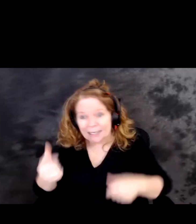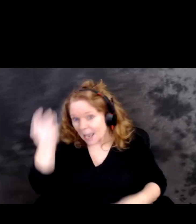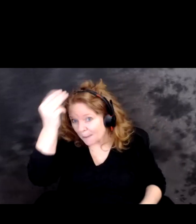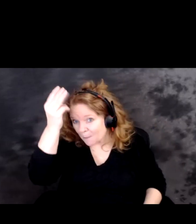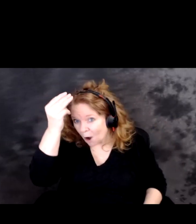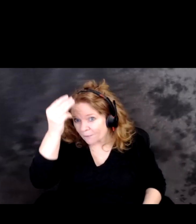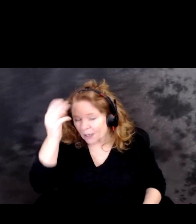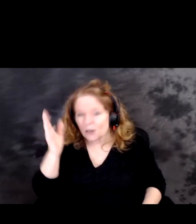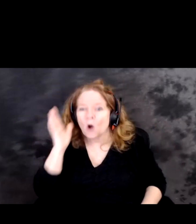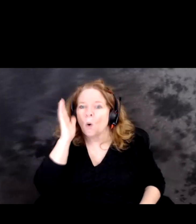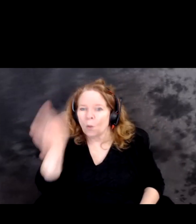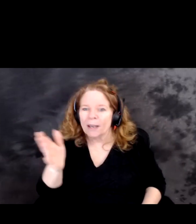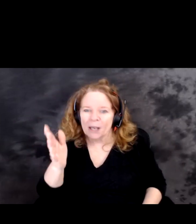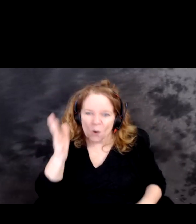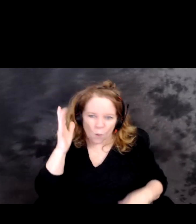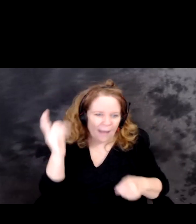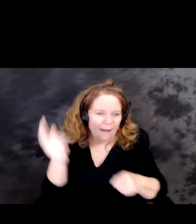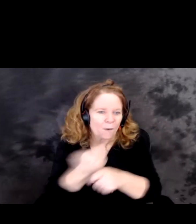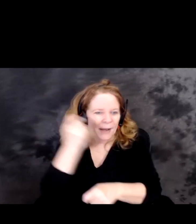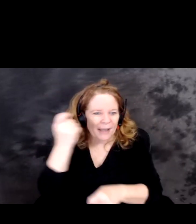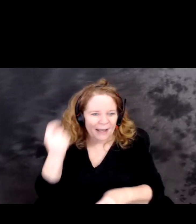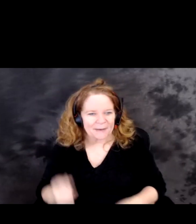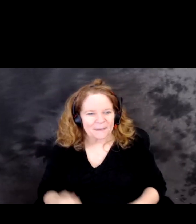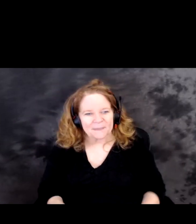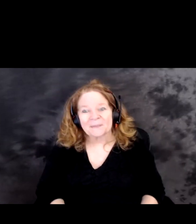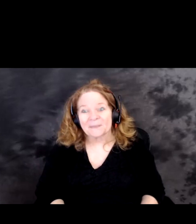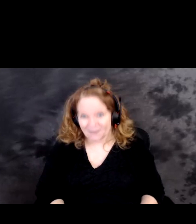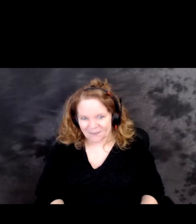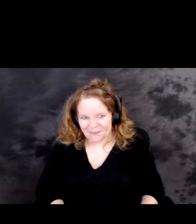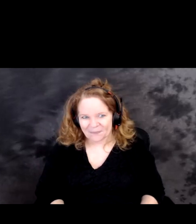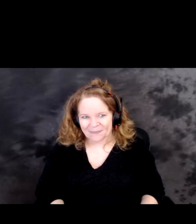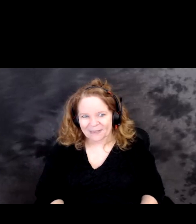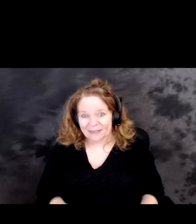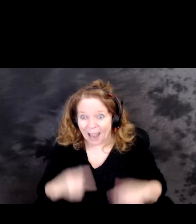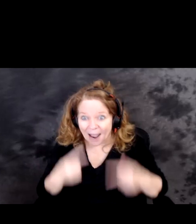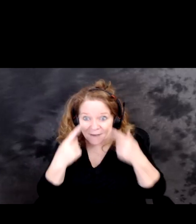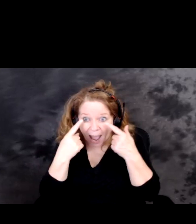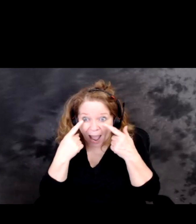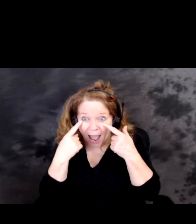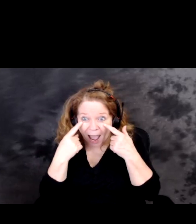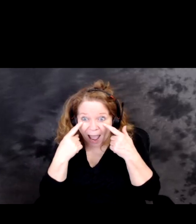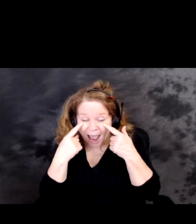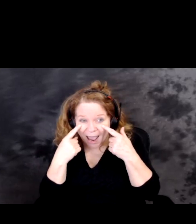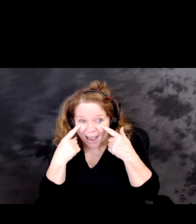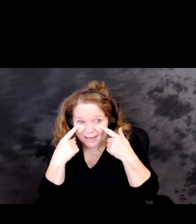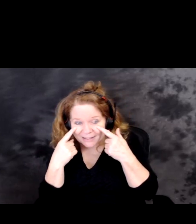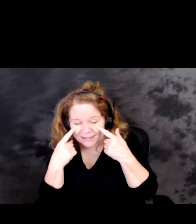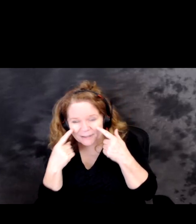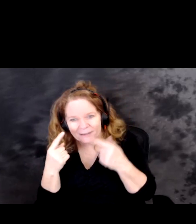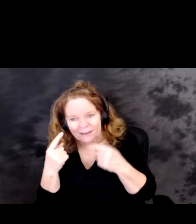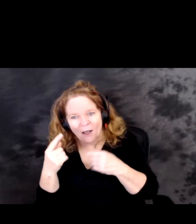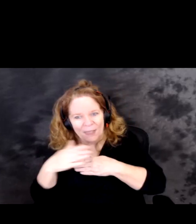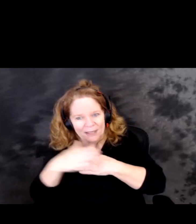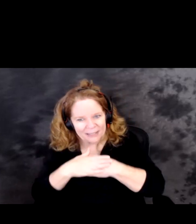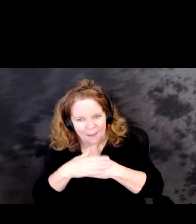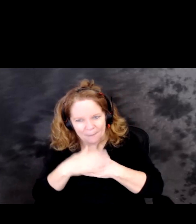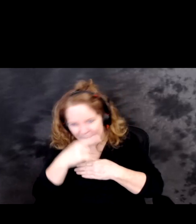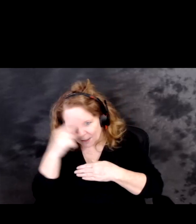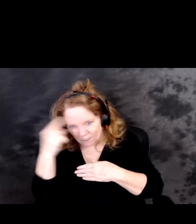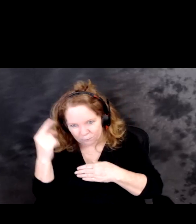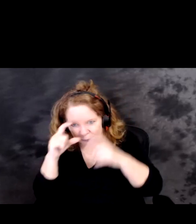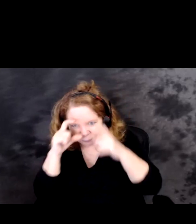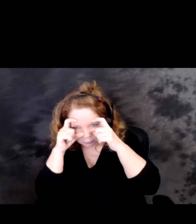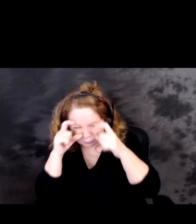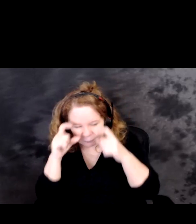Marvin. Vamos a ganar siempre. Ok, niños y niñas, hemos puesto los